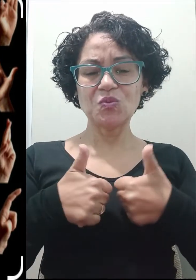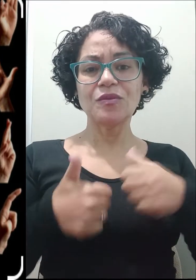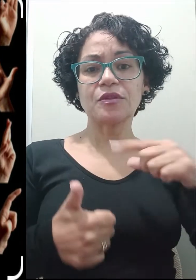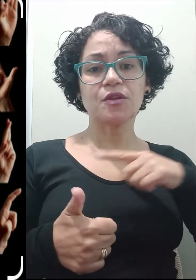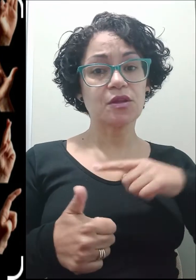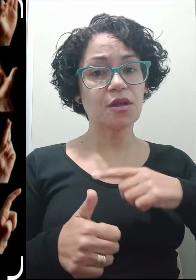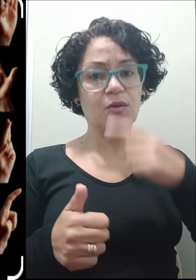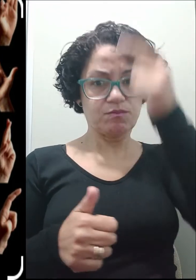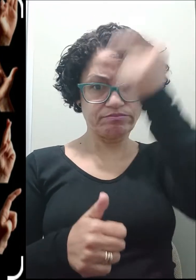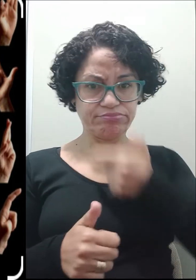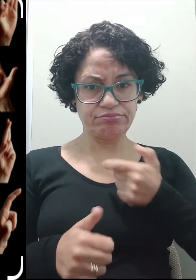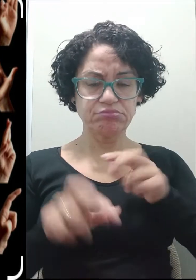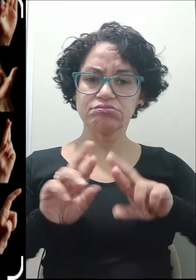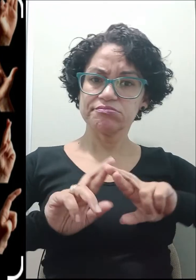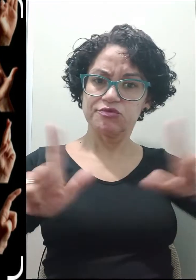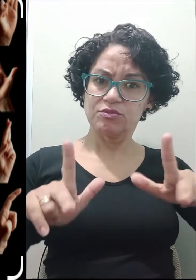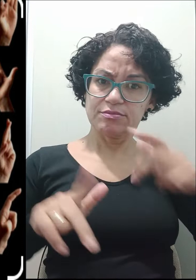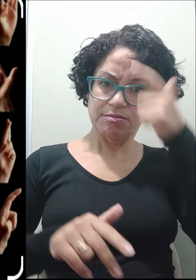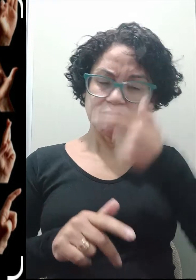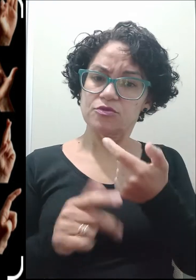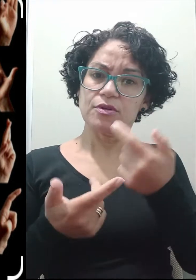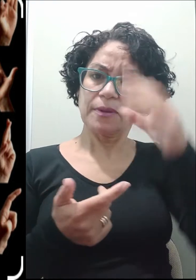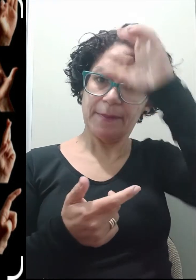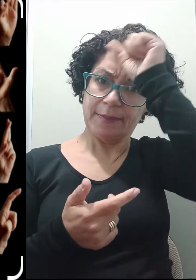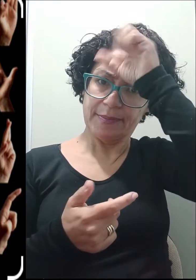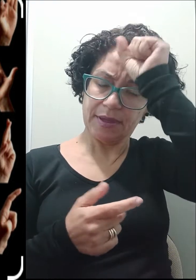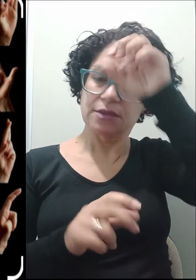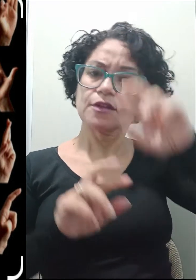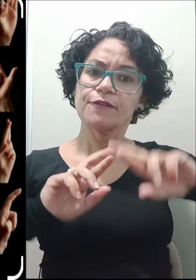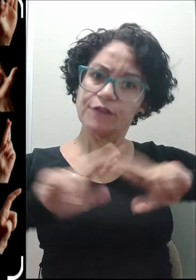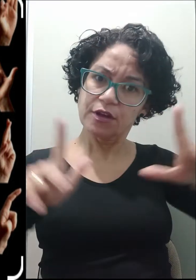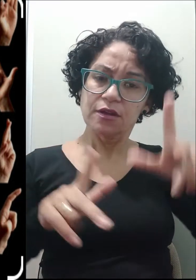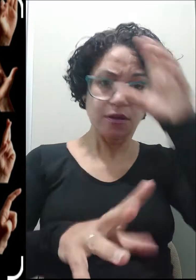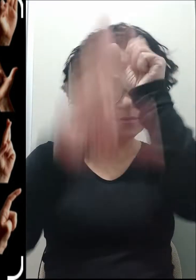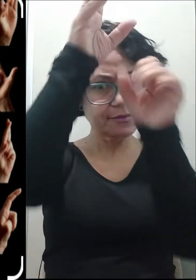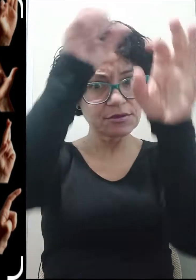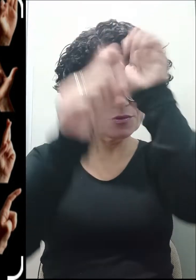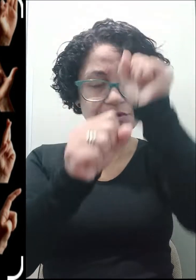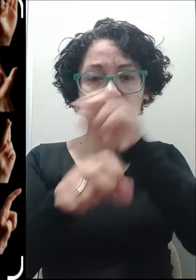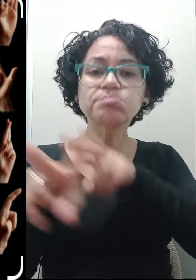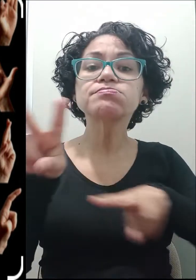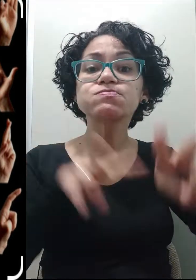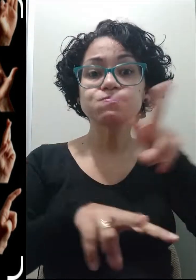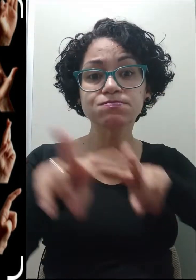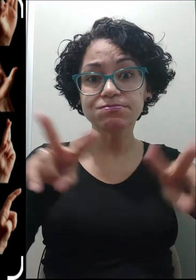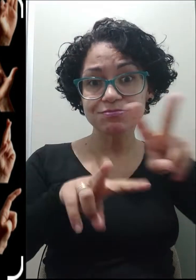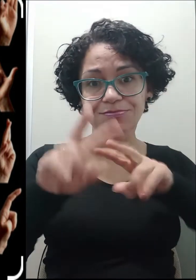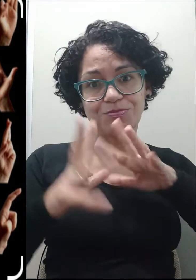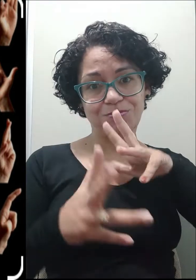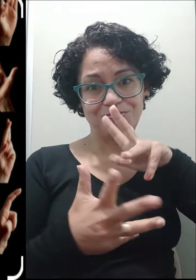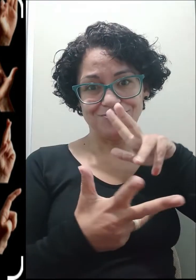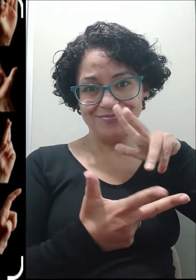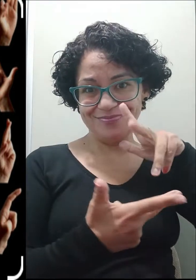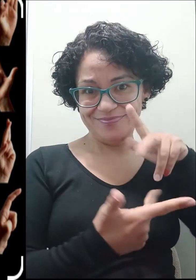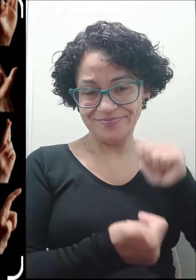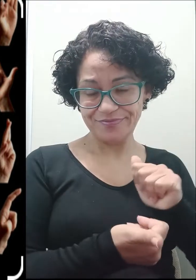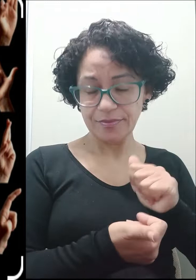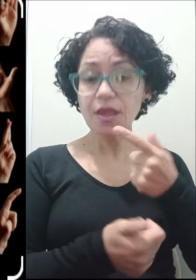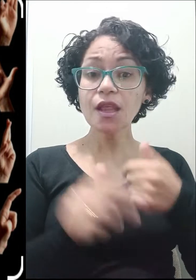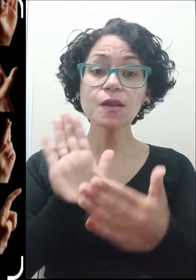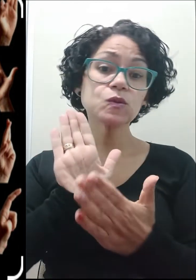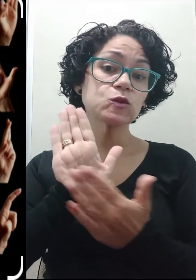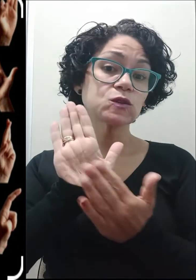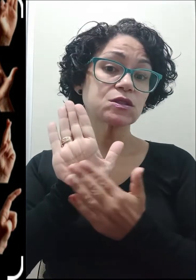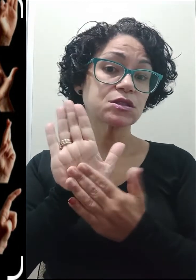sua diferença, a sua forma de aprender e reconhecer o mundo. Essa